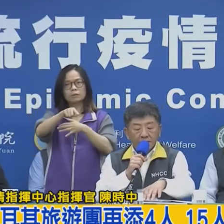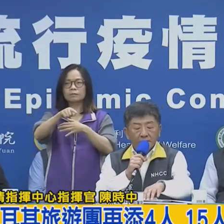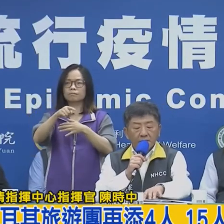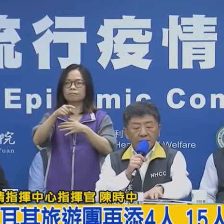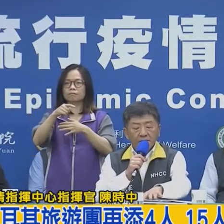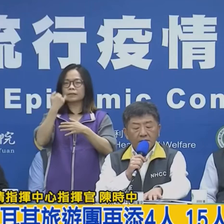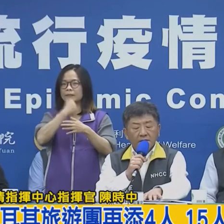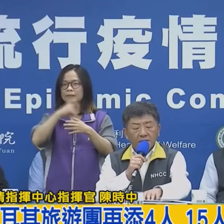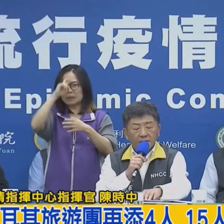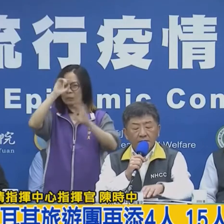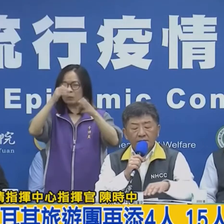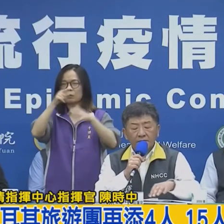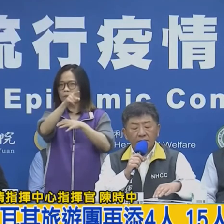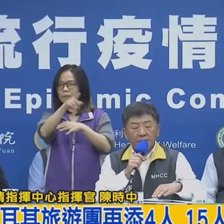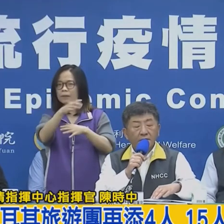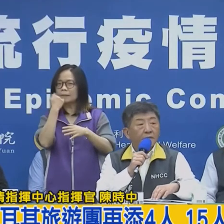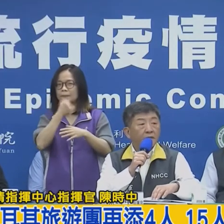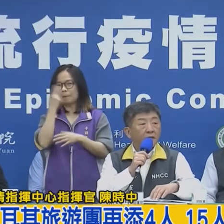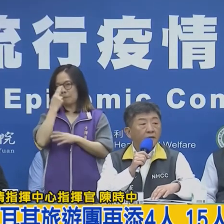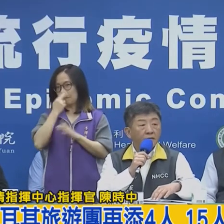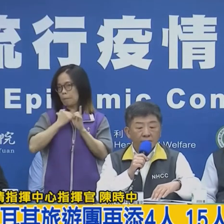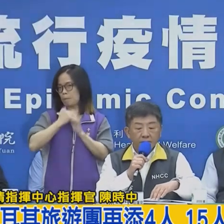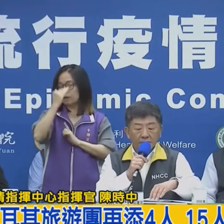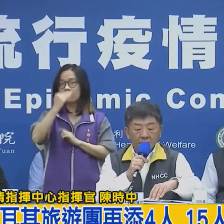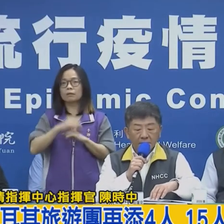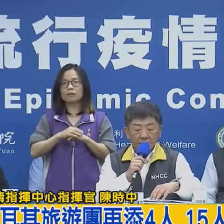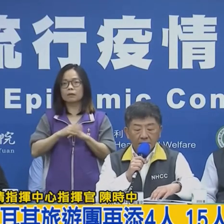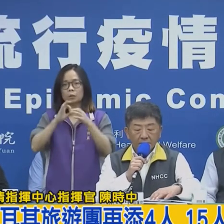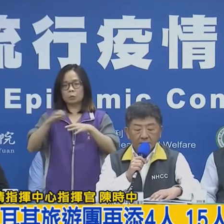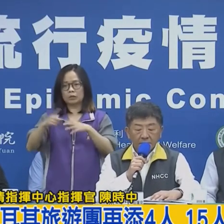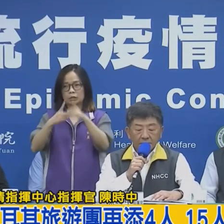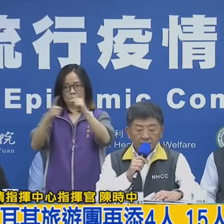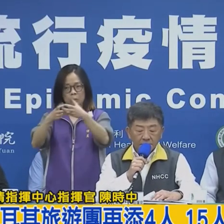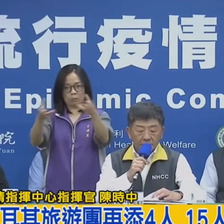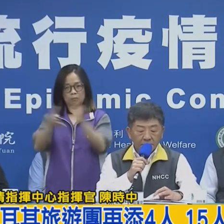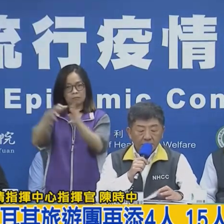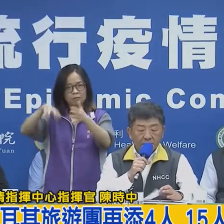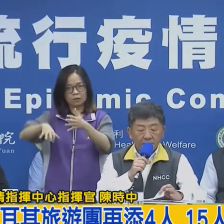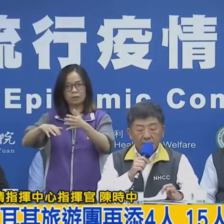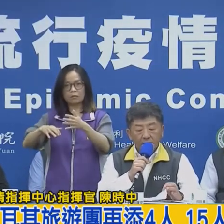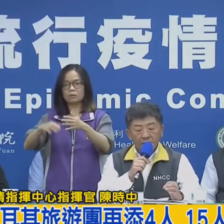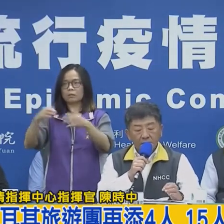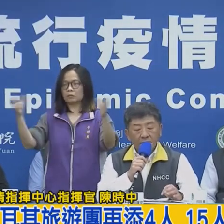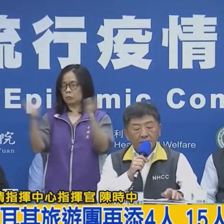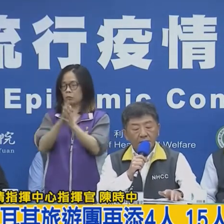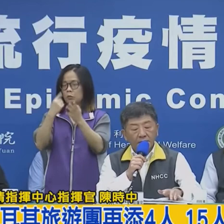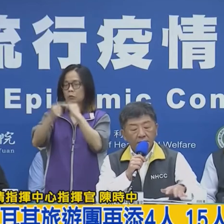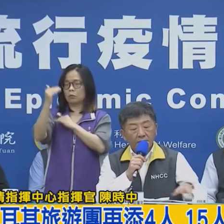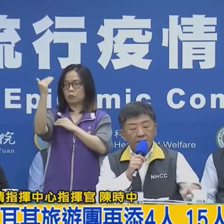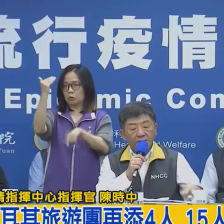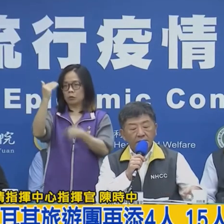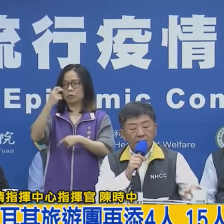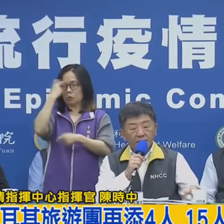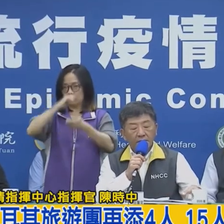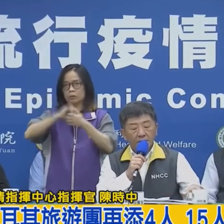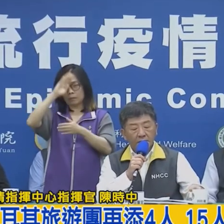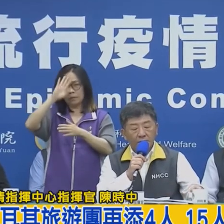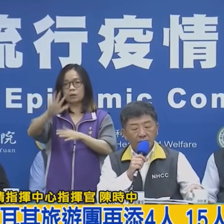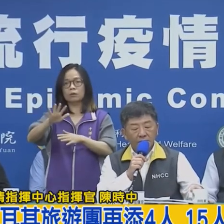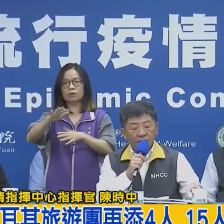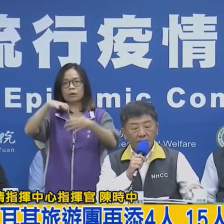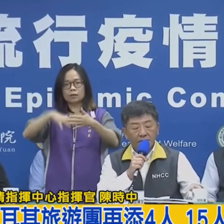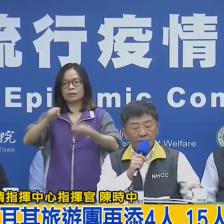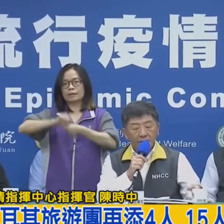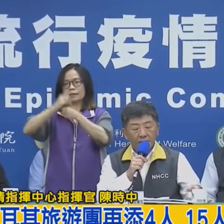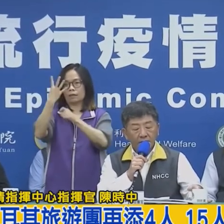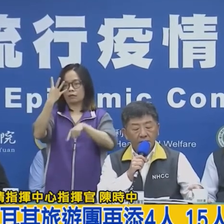昨天讲就是在土耳其，其实它的风险还是蛮高，所以这一团里面有总共9个人被确诊，那今天有4个案